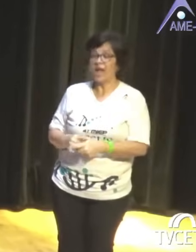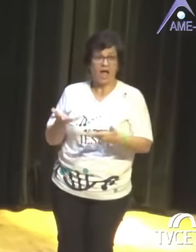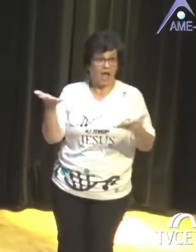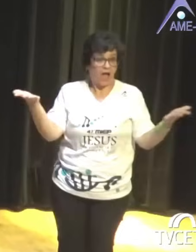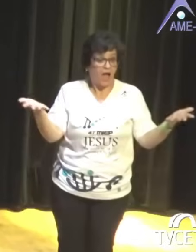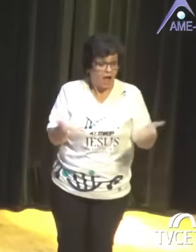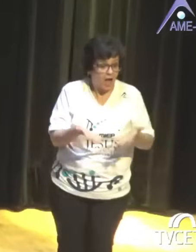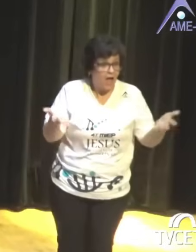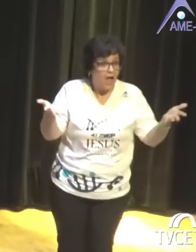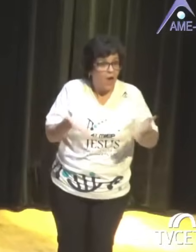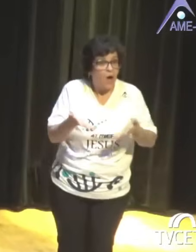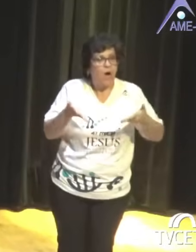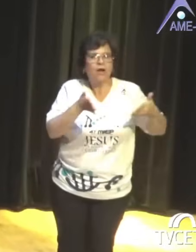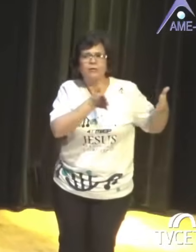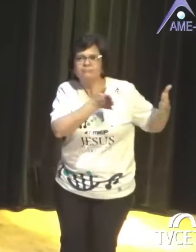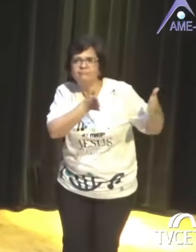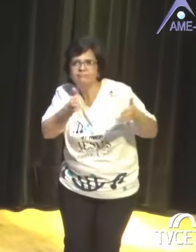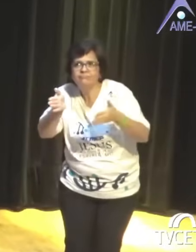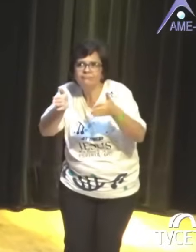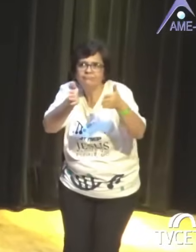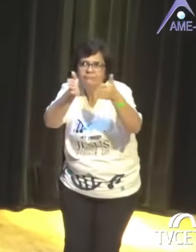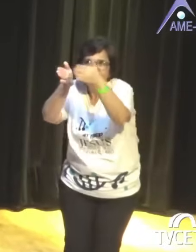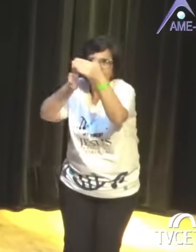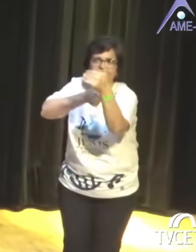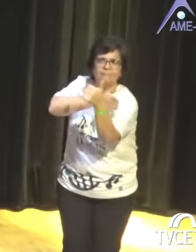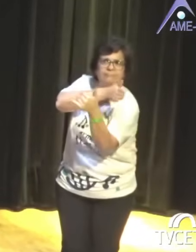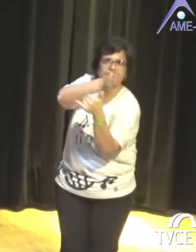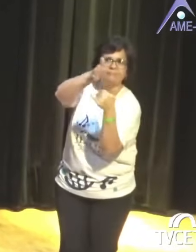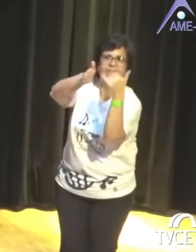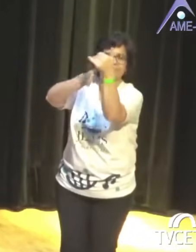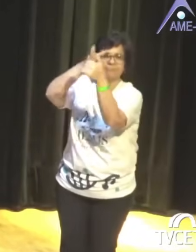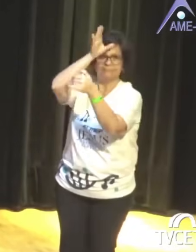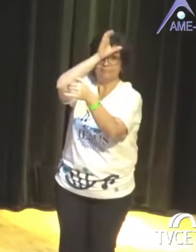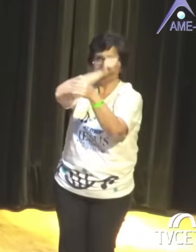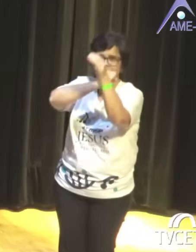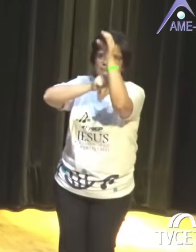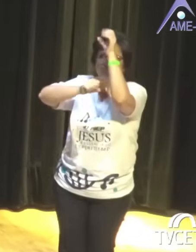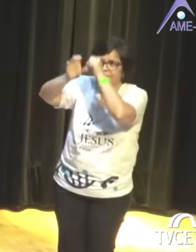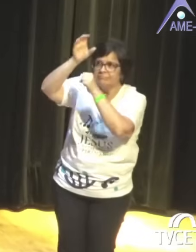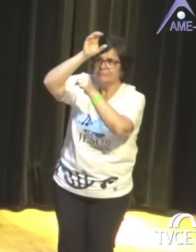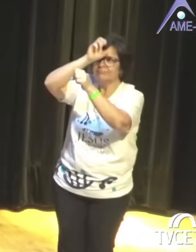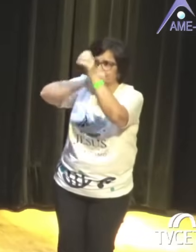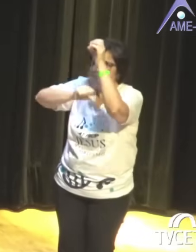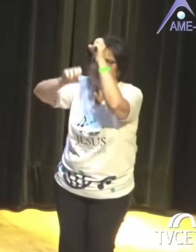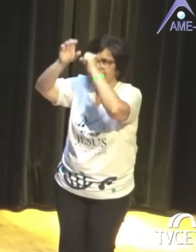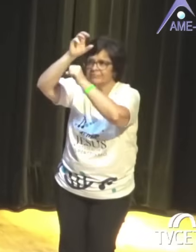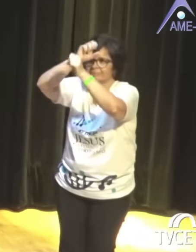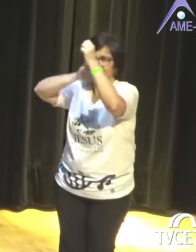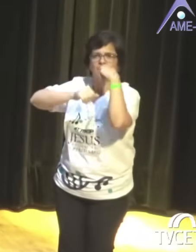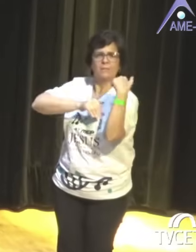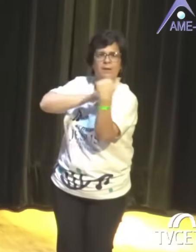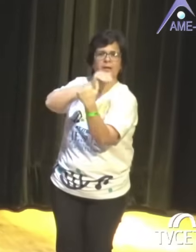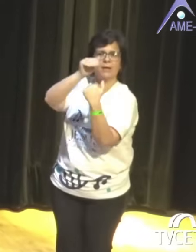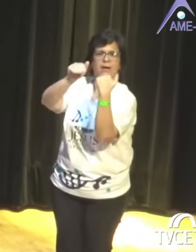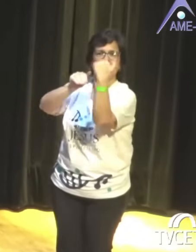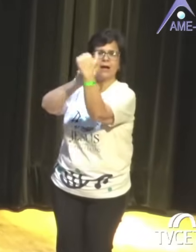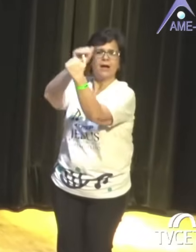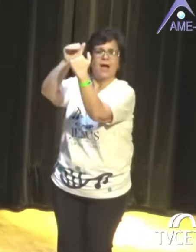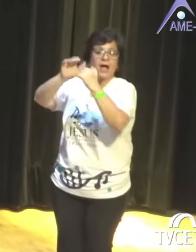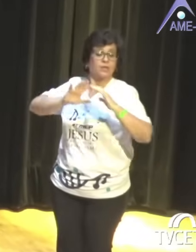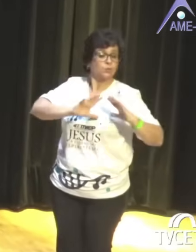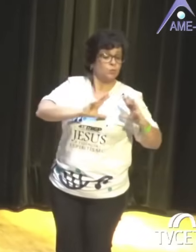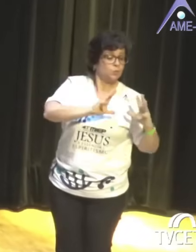agora abriu-se um caminho evolutivo em que eu vou ter que aprender e eu vou ter que aprender